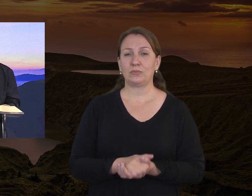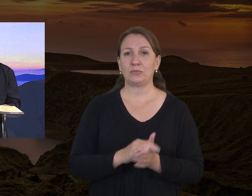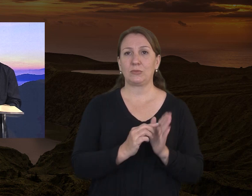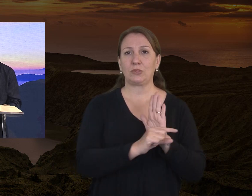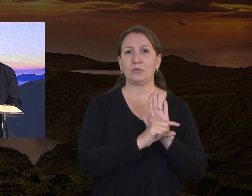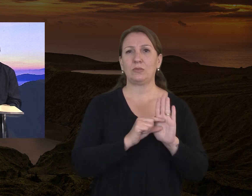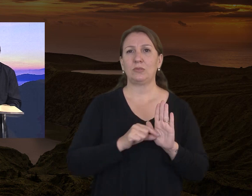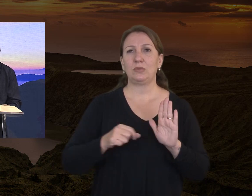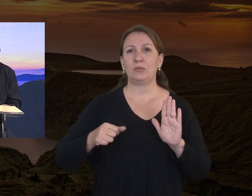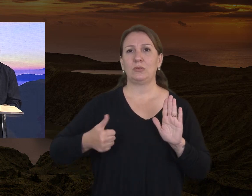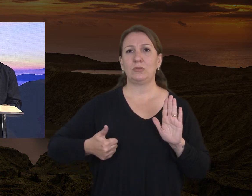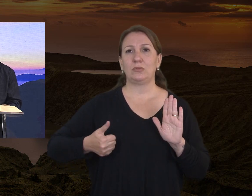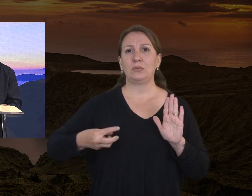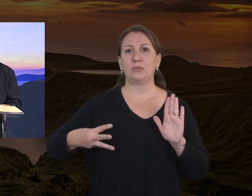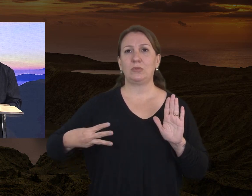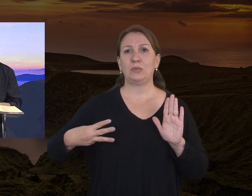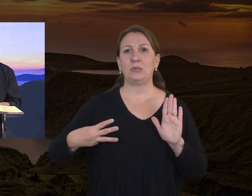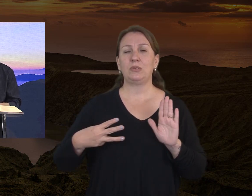versículo 13.